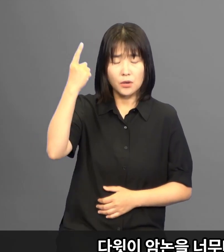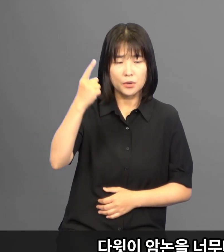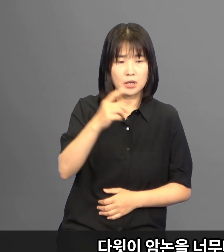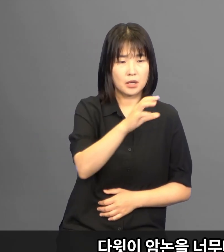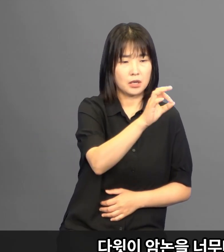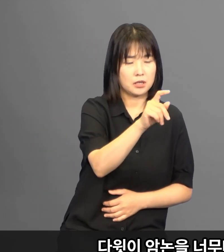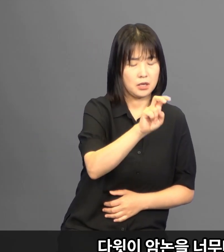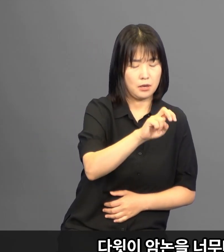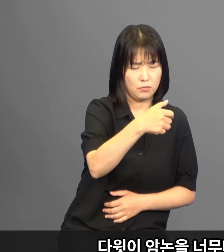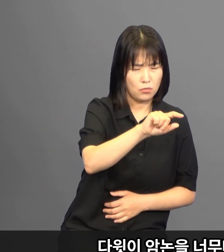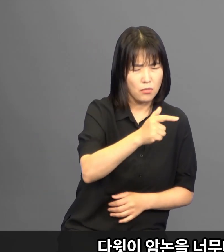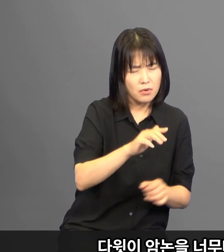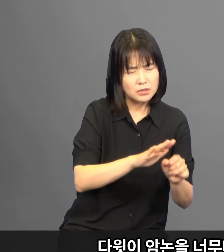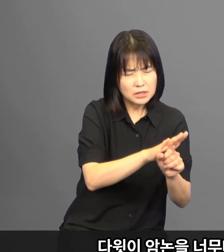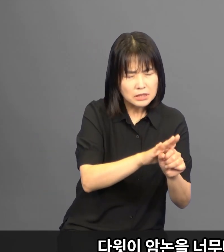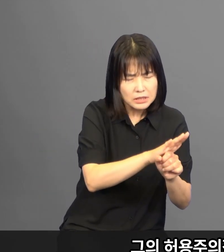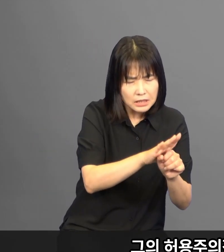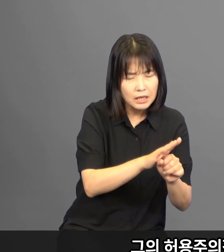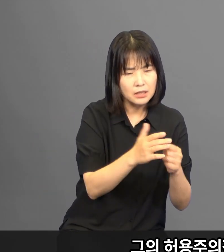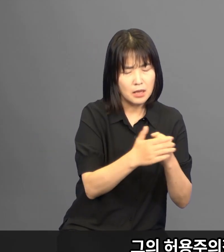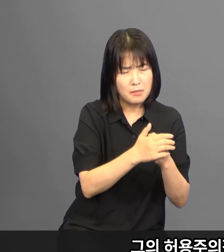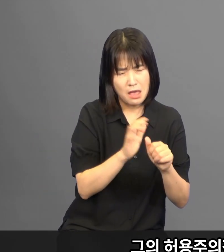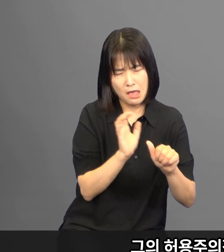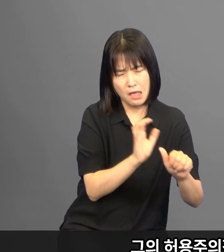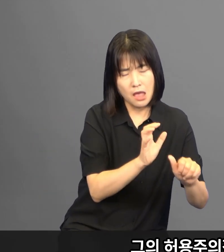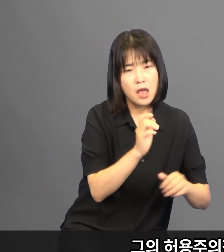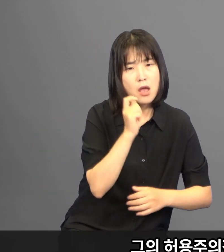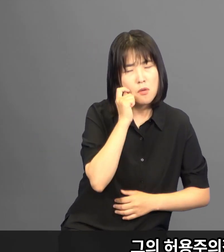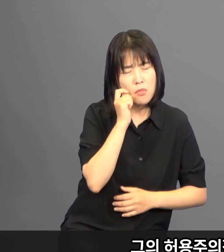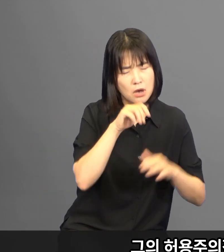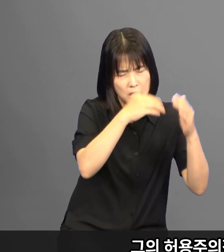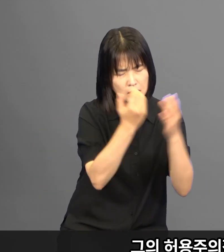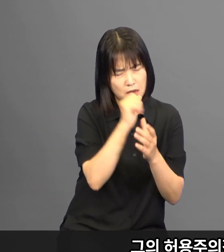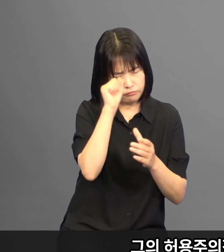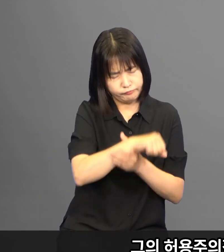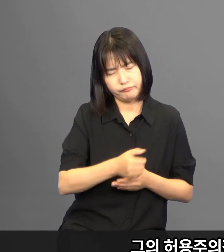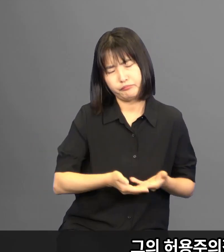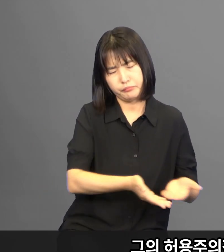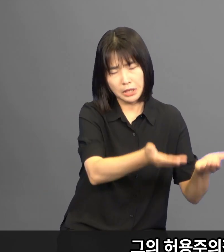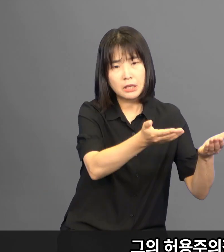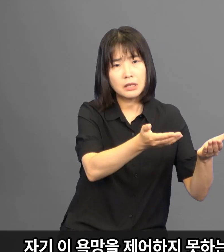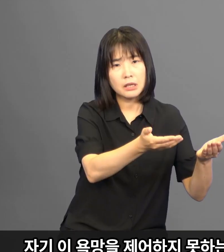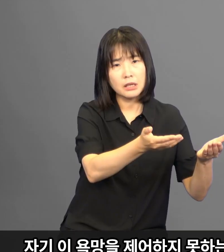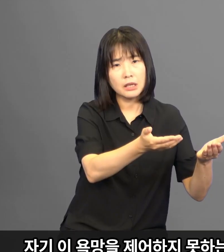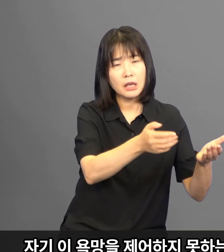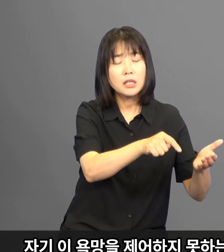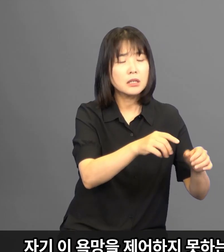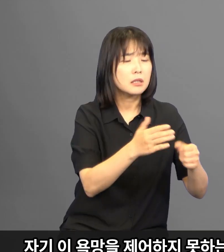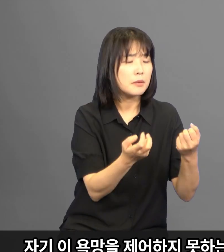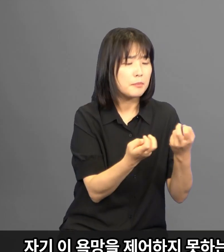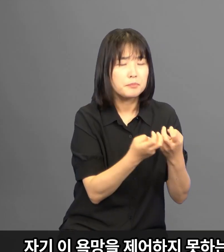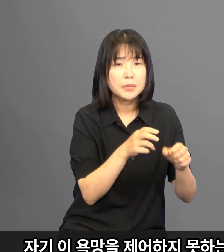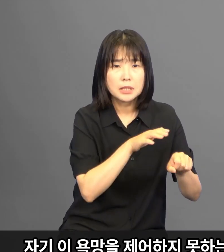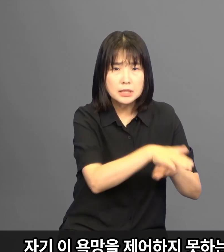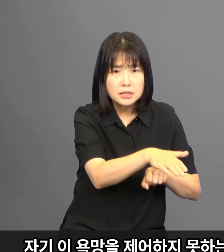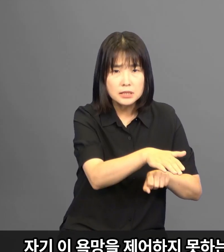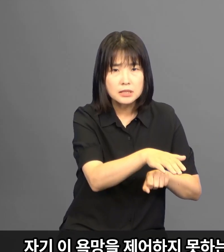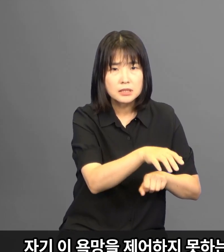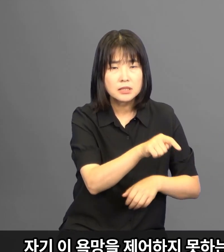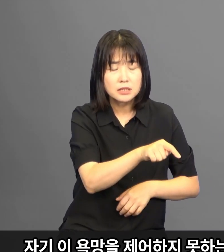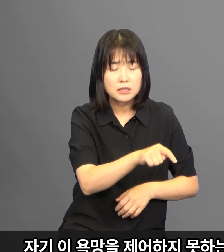너무나 사랑해서 혼내지 못했던 그의 허영주의적 방임주의적 방식이 자기 이